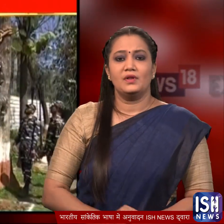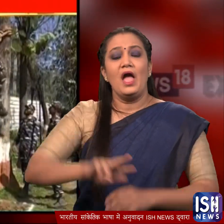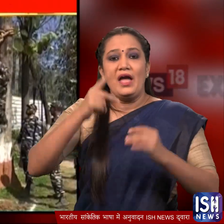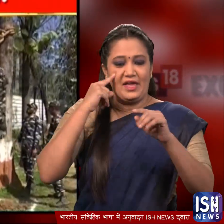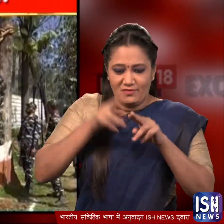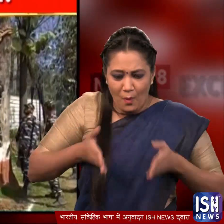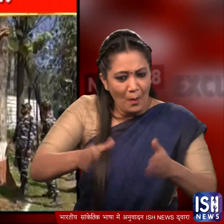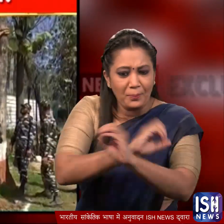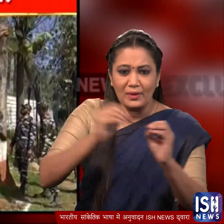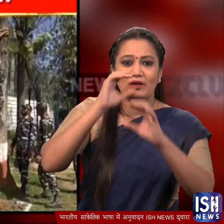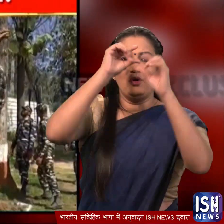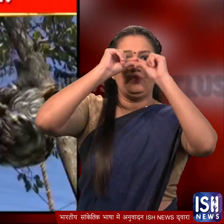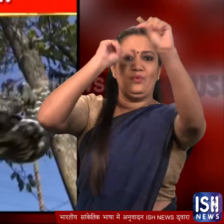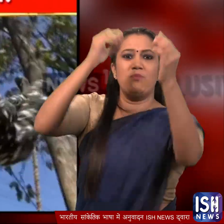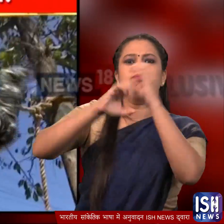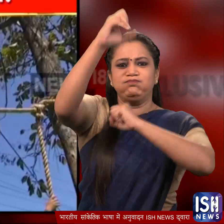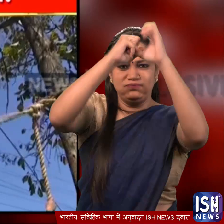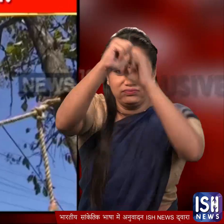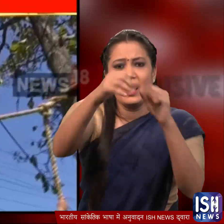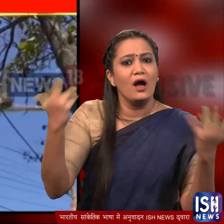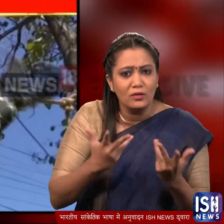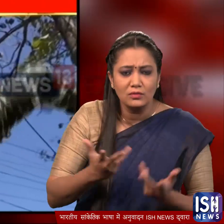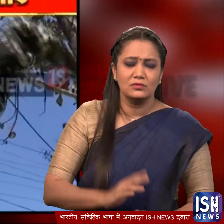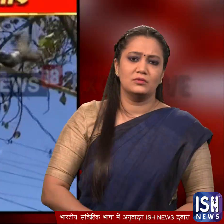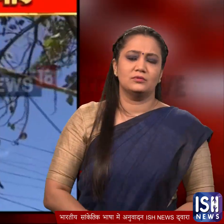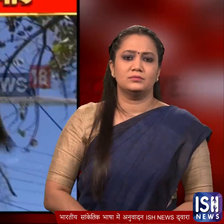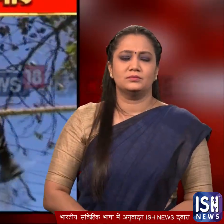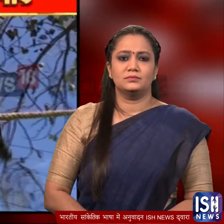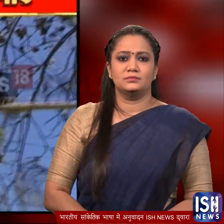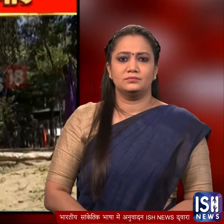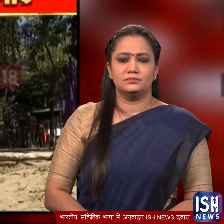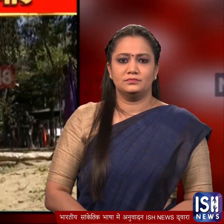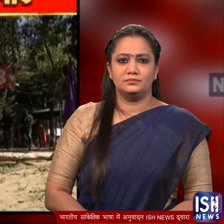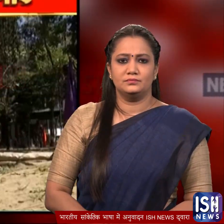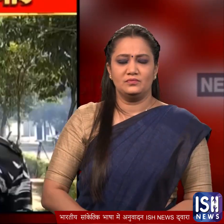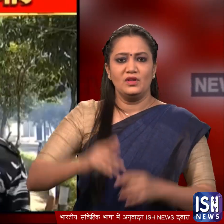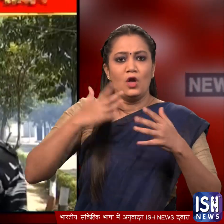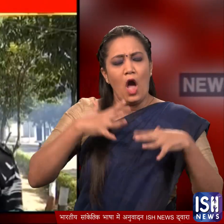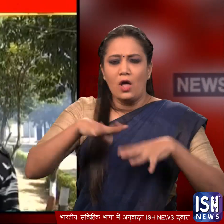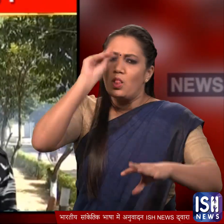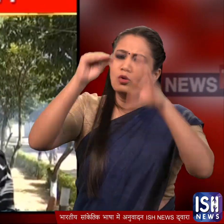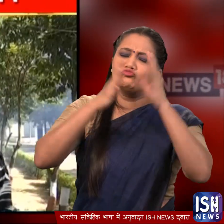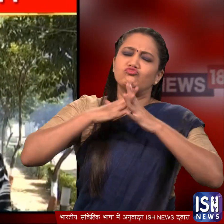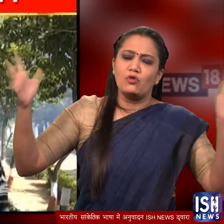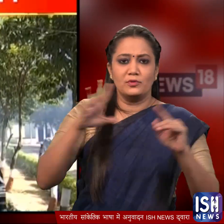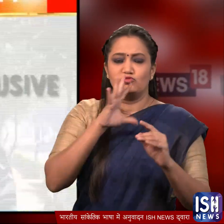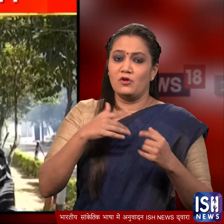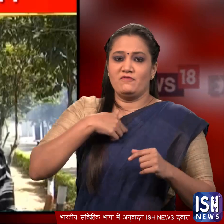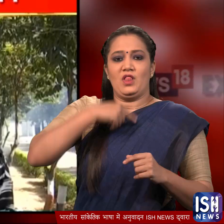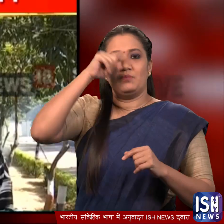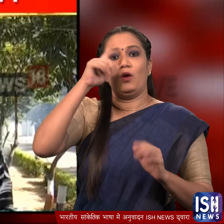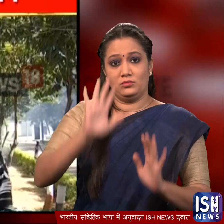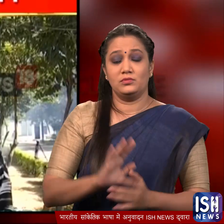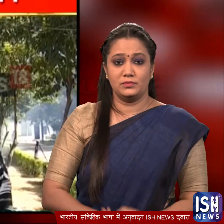जगह कैसे जा सकते हैं, रास्ता ना होने पर रस्सी का इस्तेमाल कैसे करना है। इस बल में आए तो हमें बहुत कुछ सीखने को मिला,